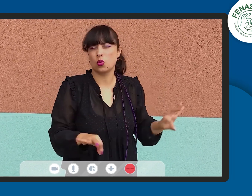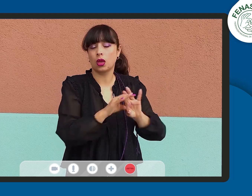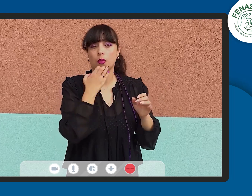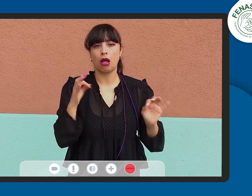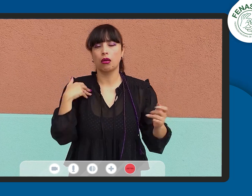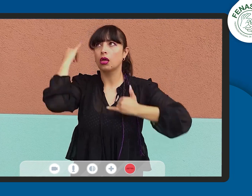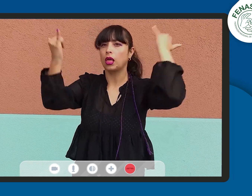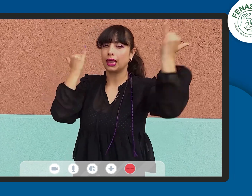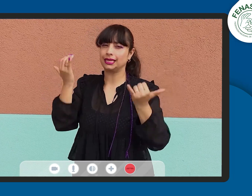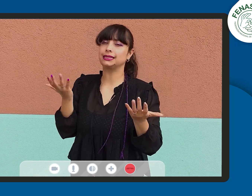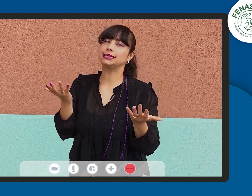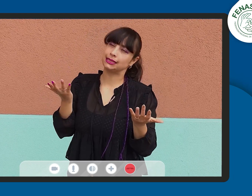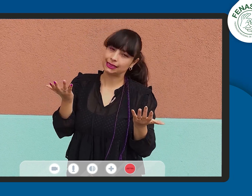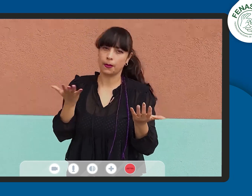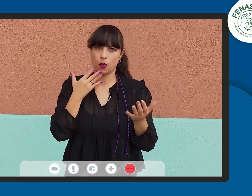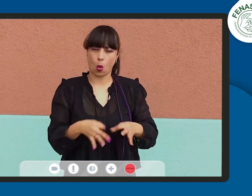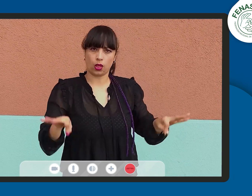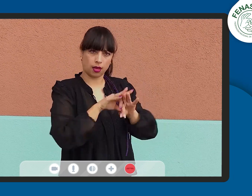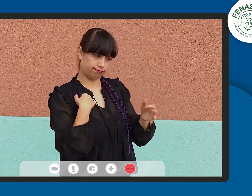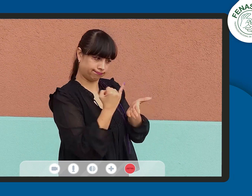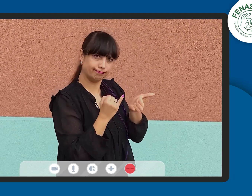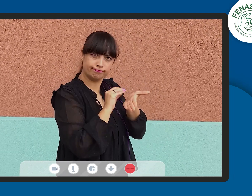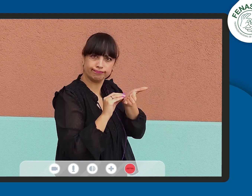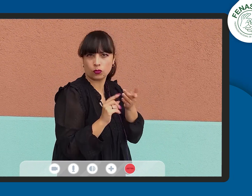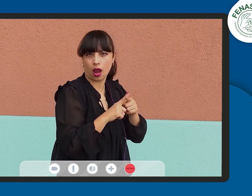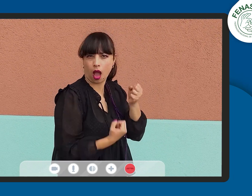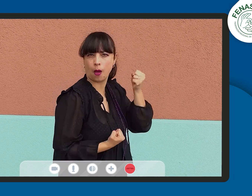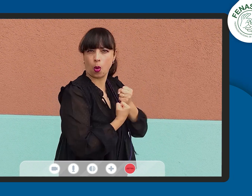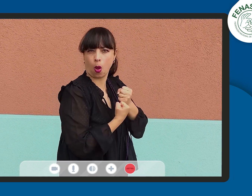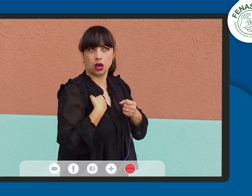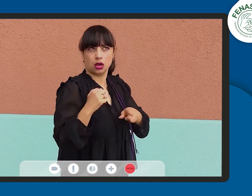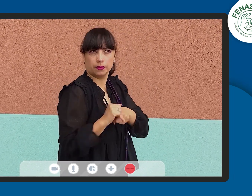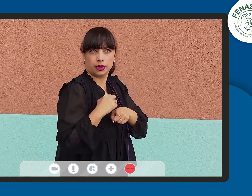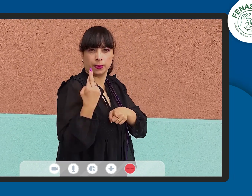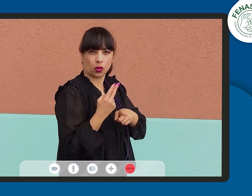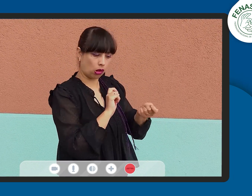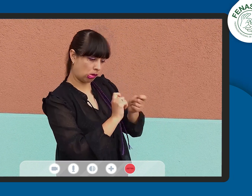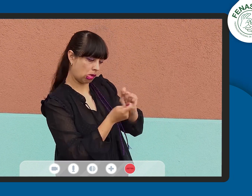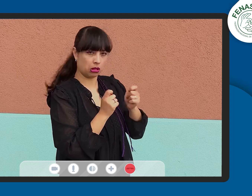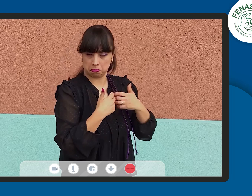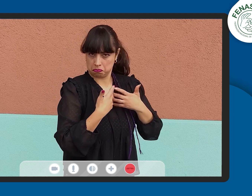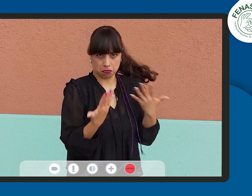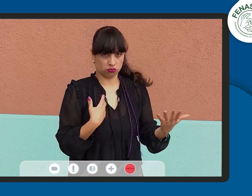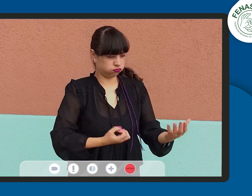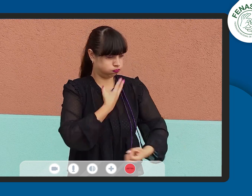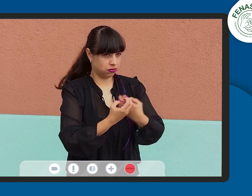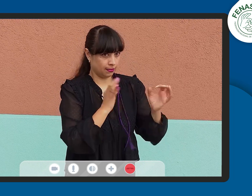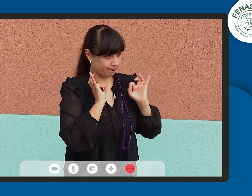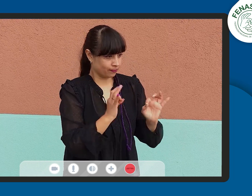a preparar un guión gráfico, porque si bien tenía las ideas en mente, es muy importante contar con este recurso como apoyo para